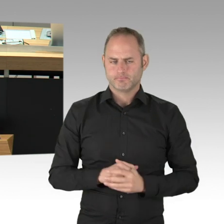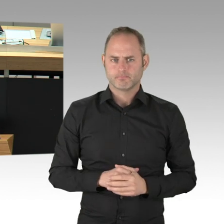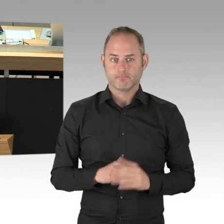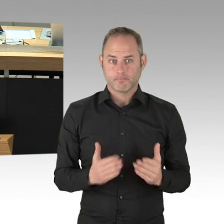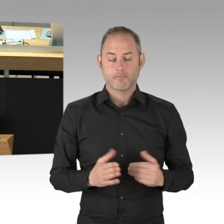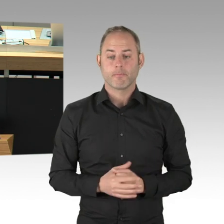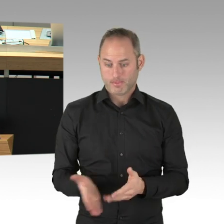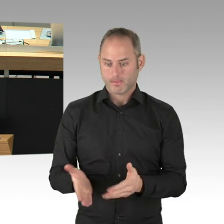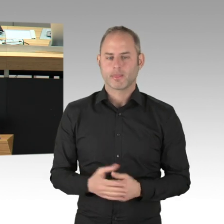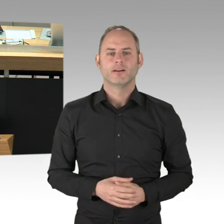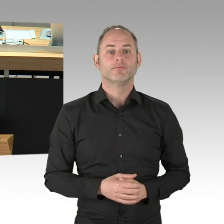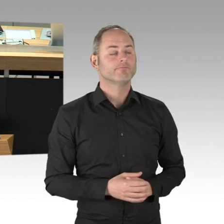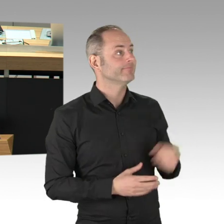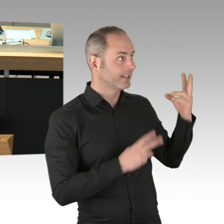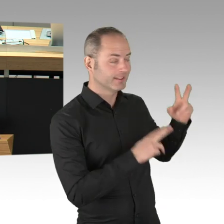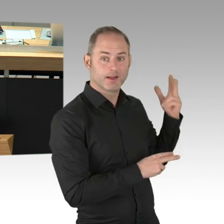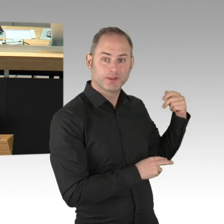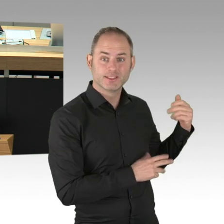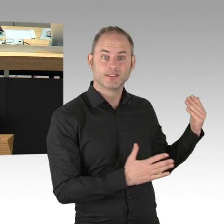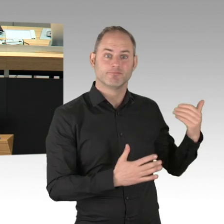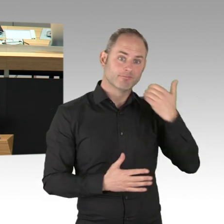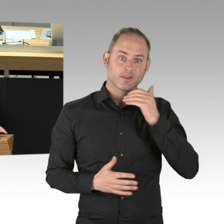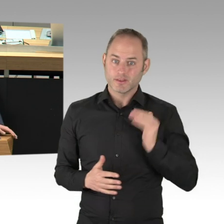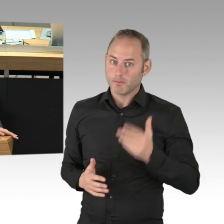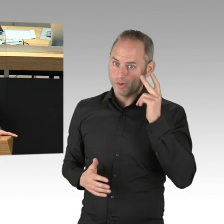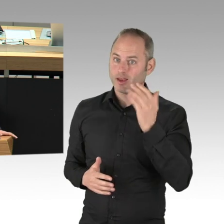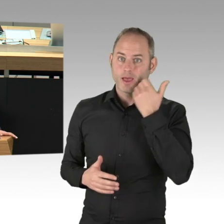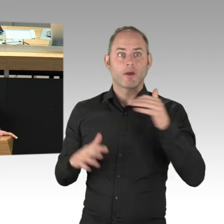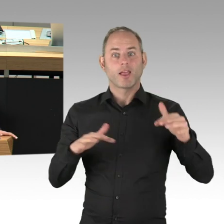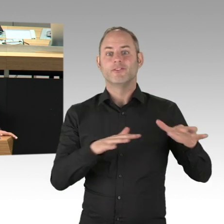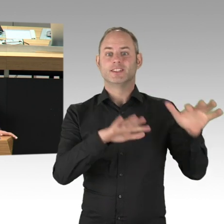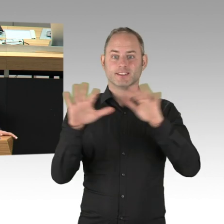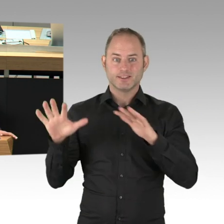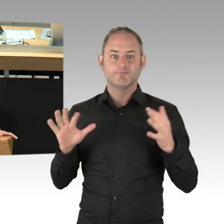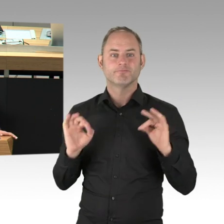aber zu dem Redebeitrag eben gäbe es so einiges zu sagen.